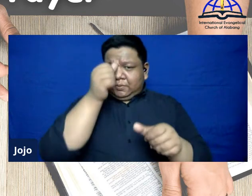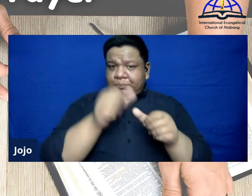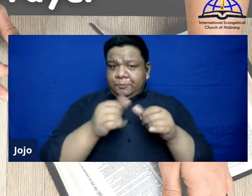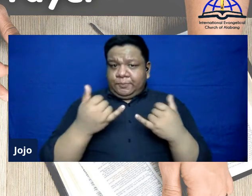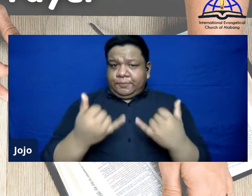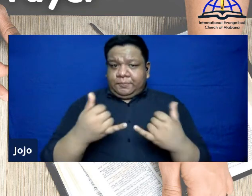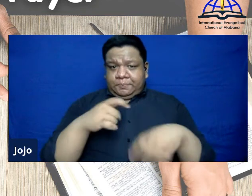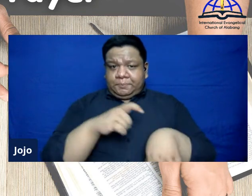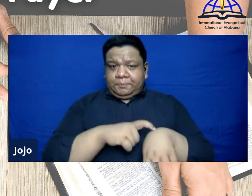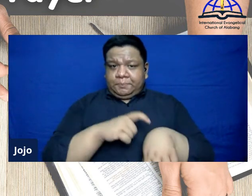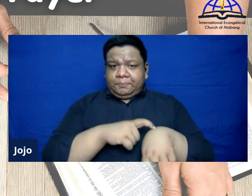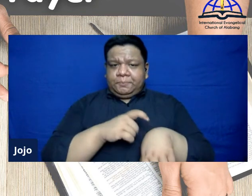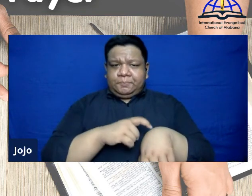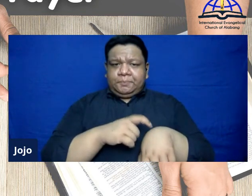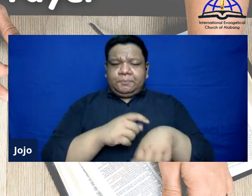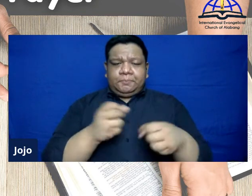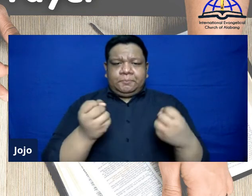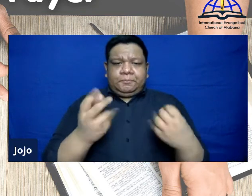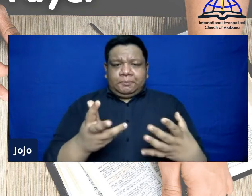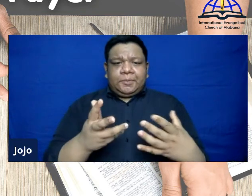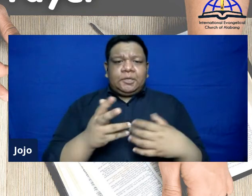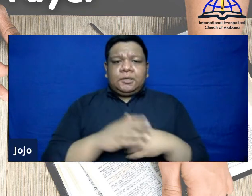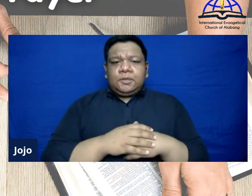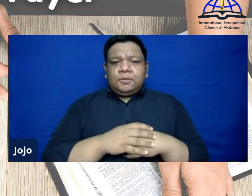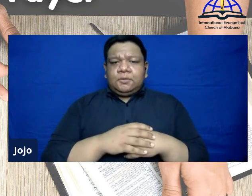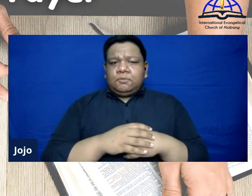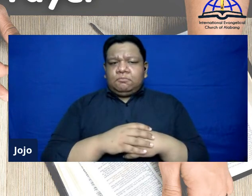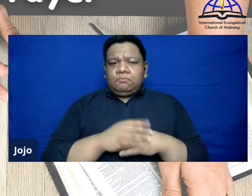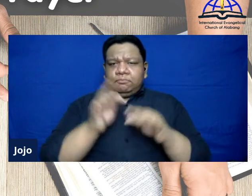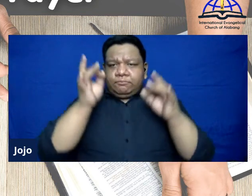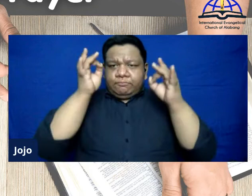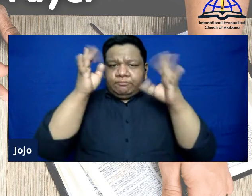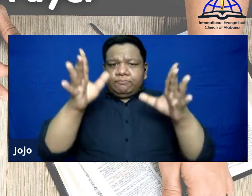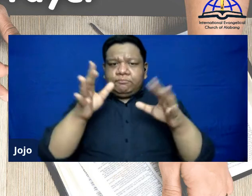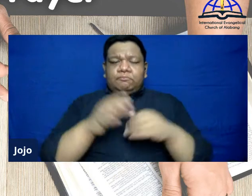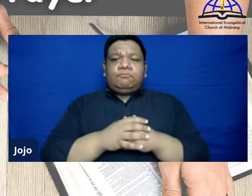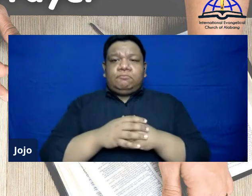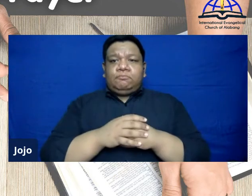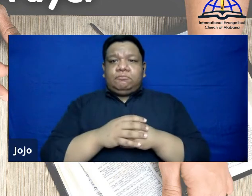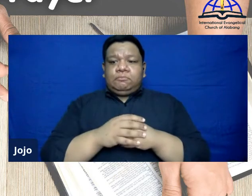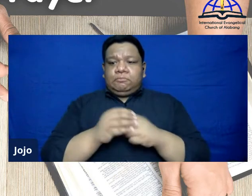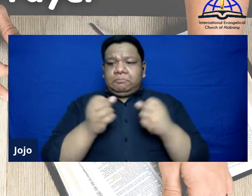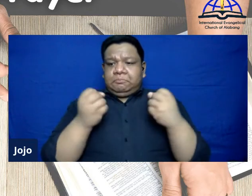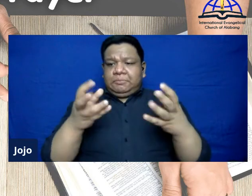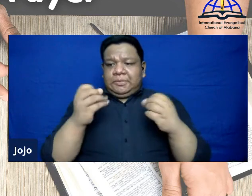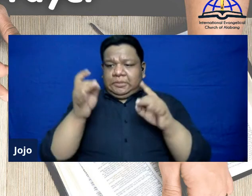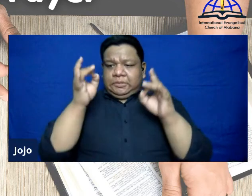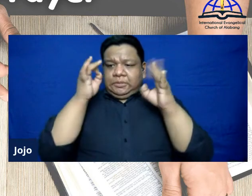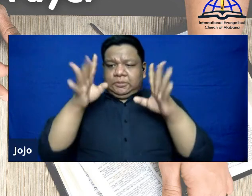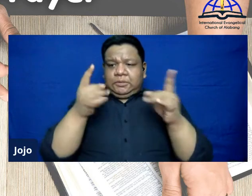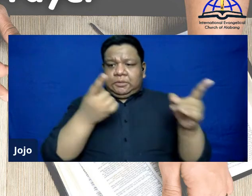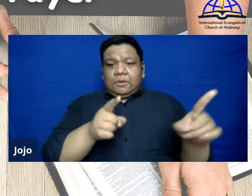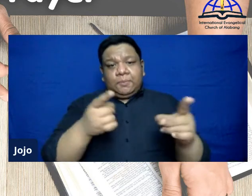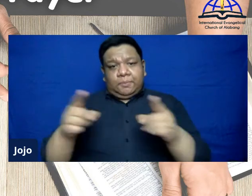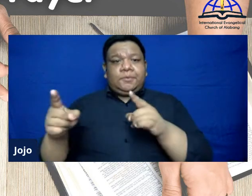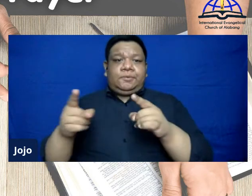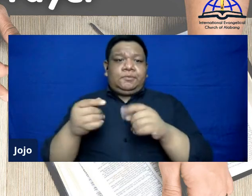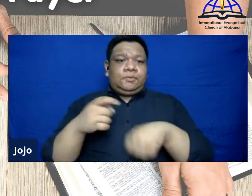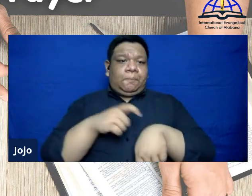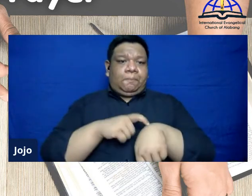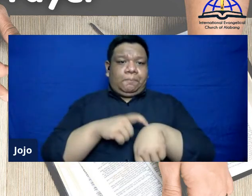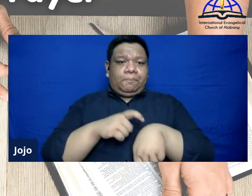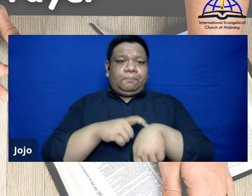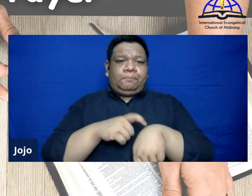ay marami po talagang perils or dangers sa ating panahon. Alam niyo po, tayo